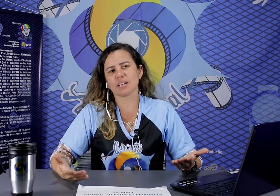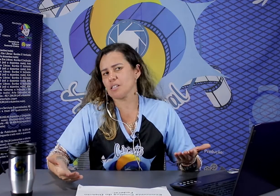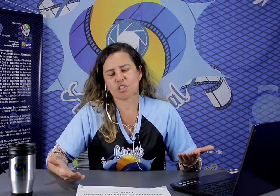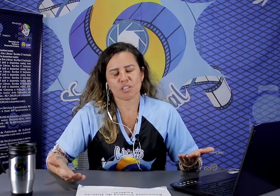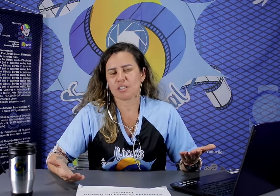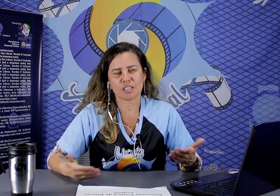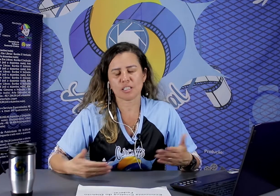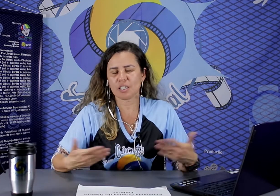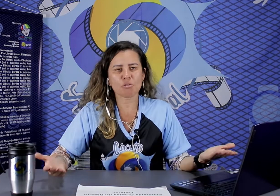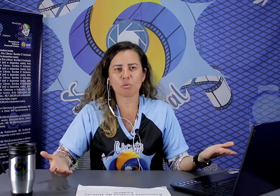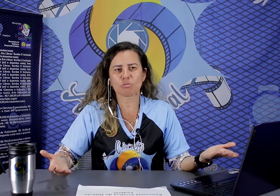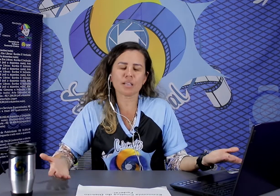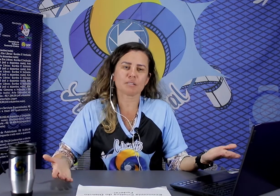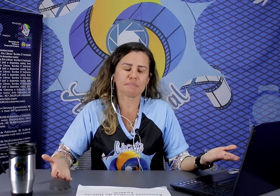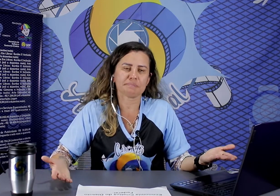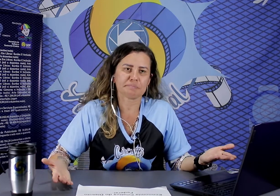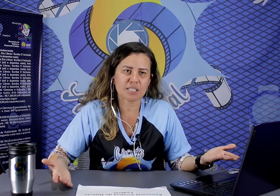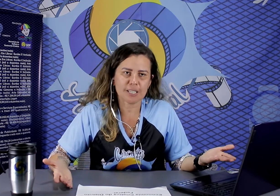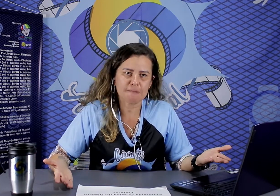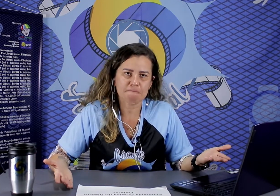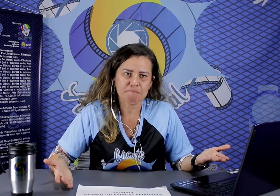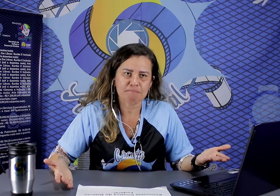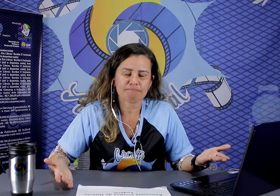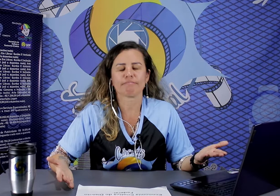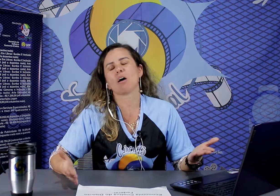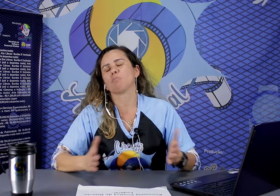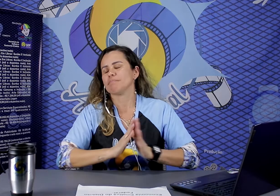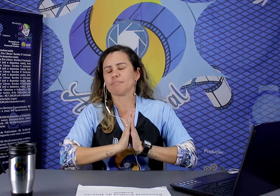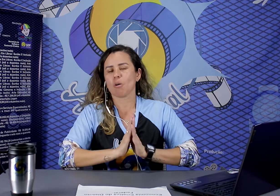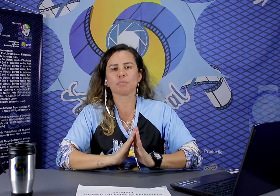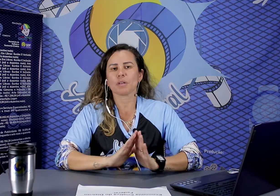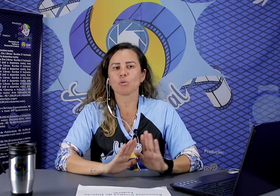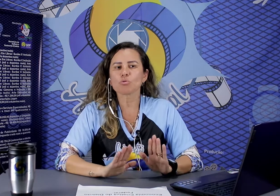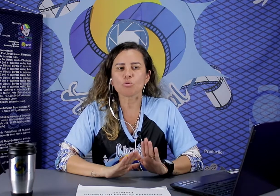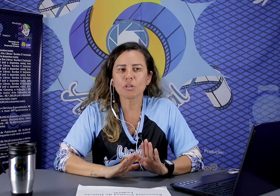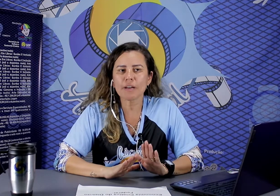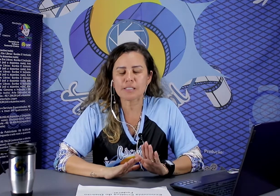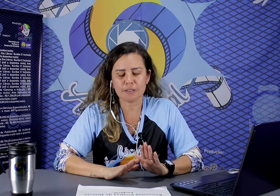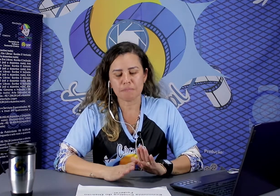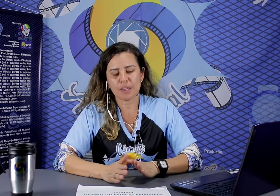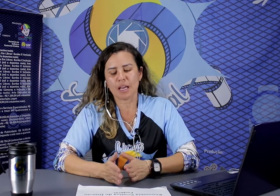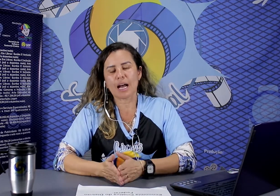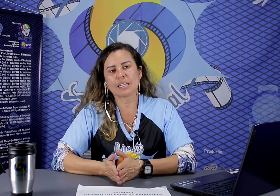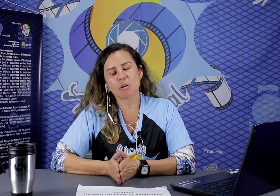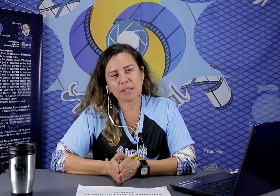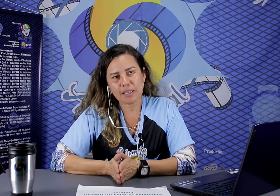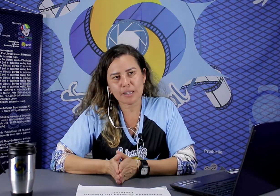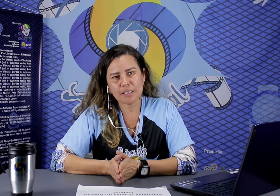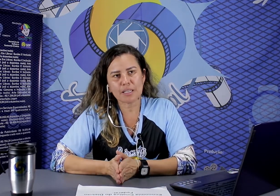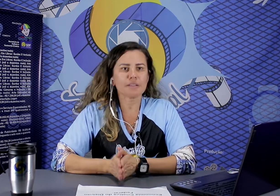seja língua portuguesa brasileira? Não, não. Com surdo não é assim. A língua materna dele